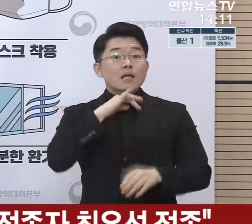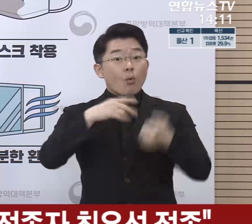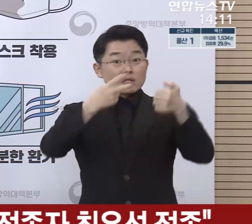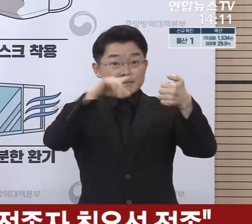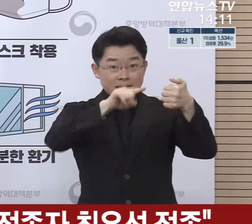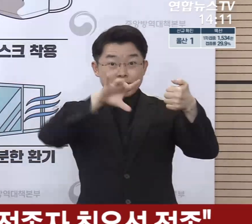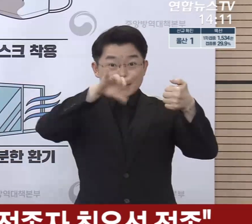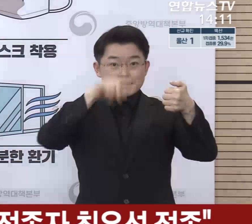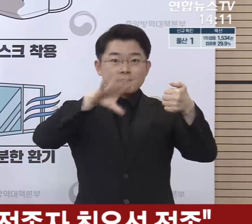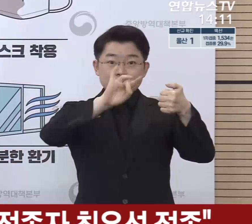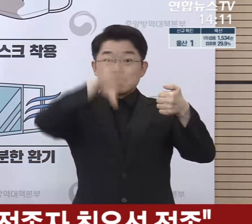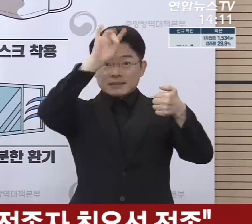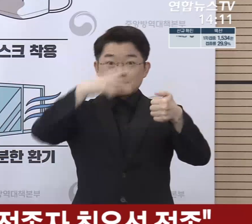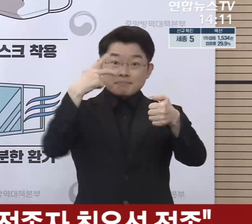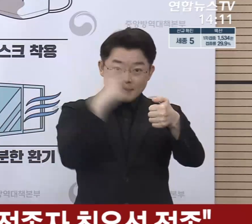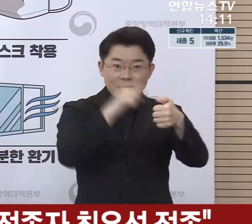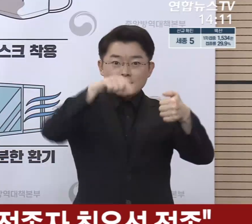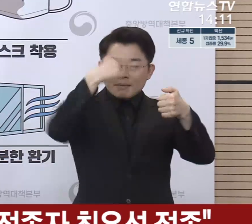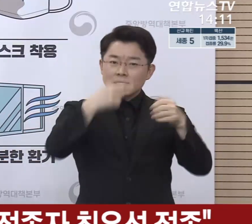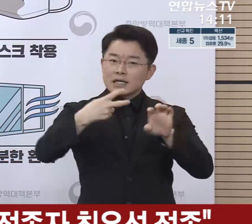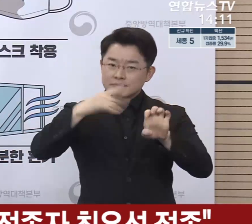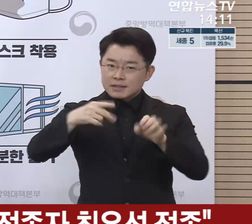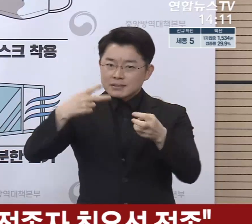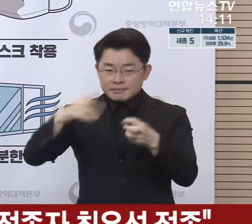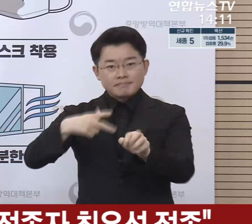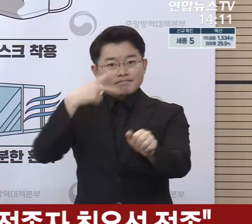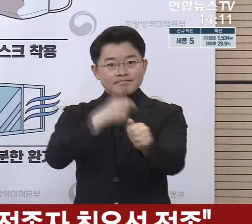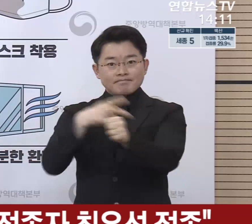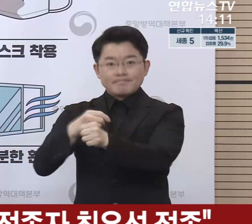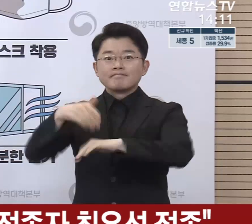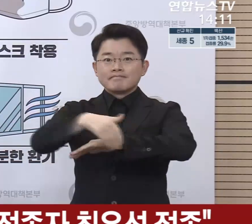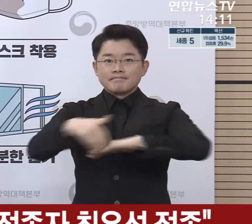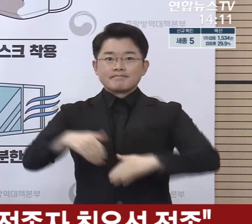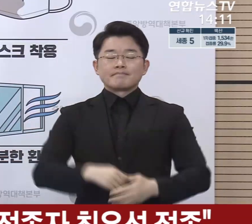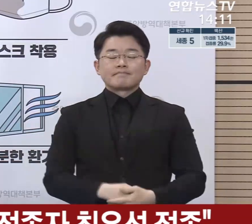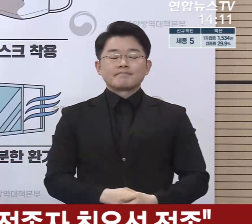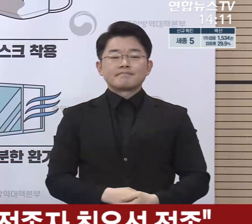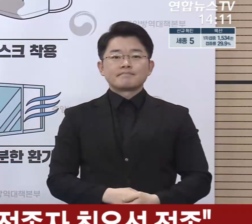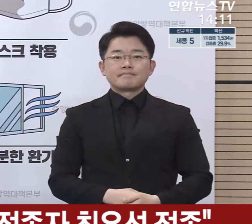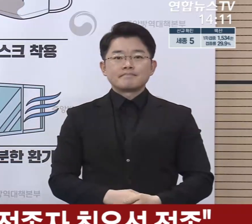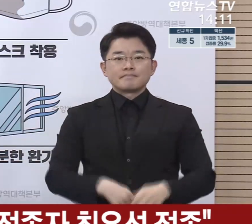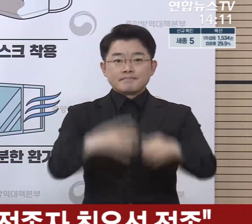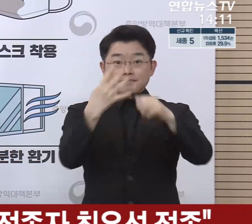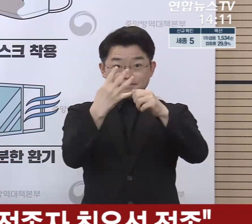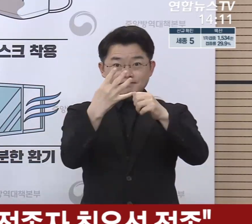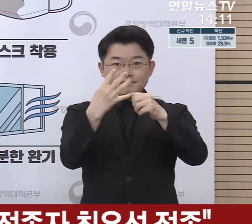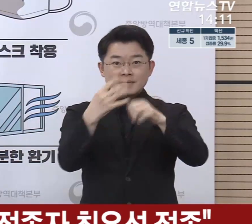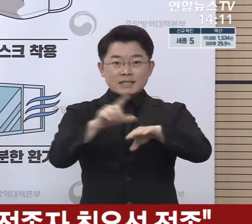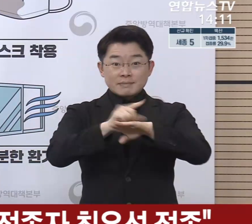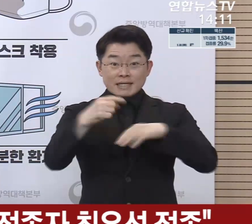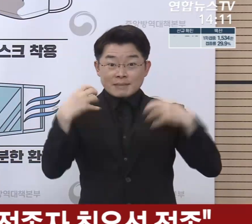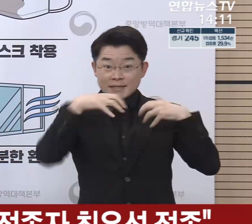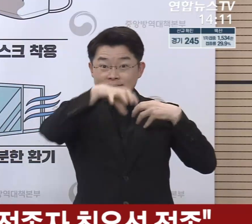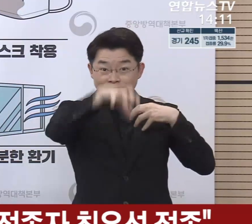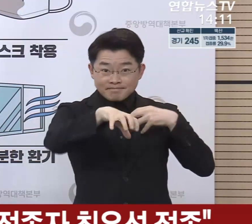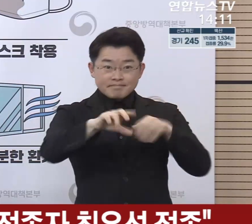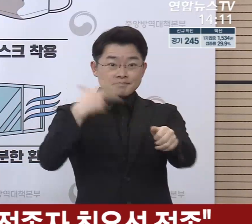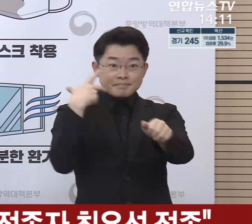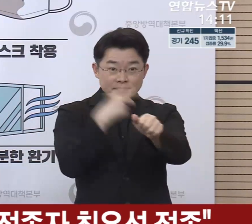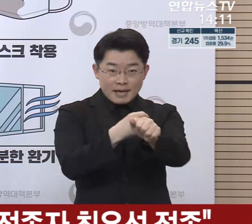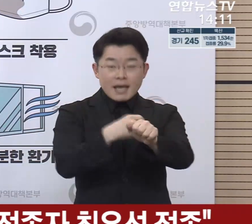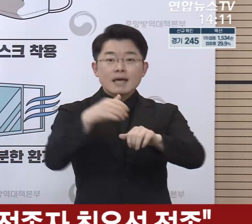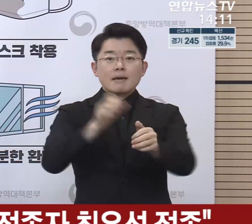접종을 시작으로 전 국민 대상으로 신속 접종을 추진하겠습니다. 넷째, 지자체의 자율 접종